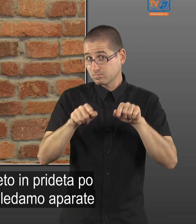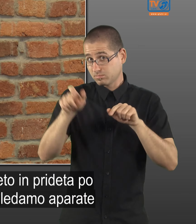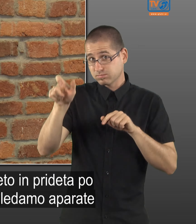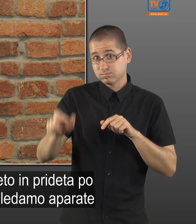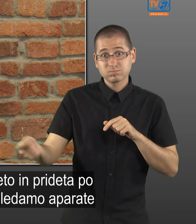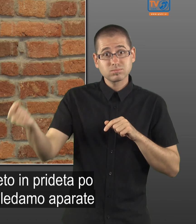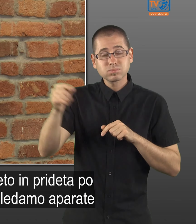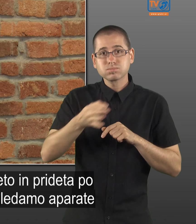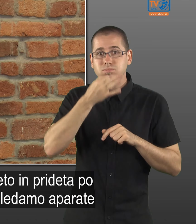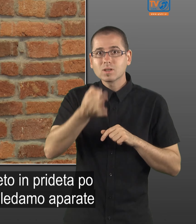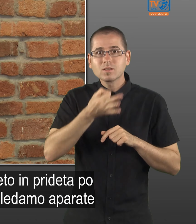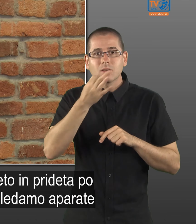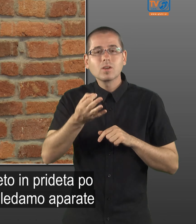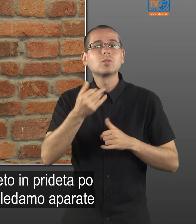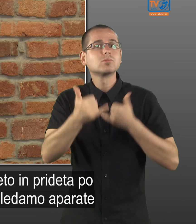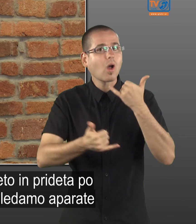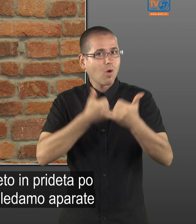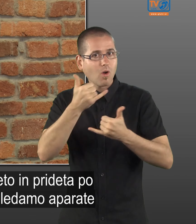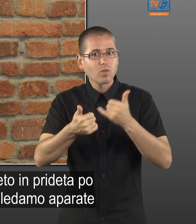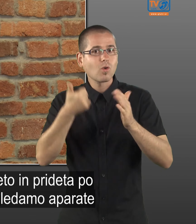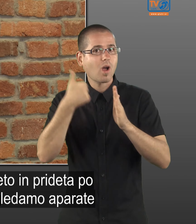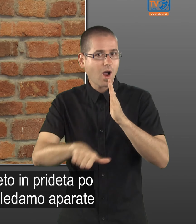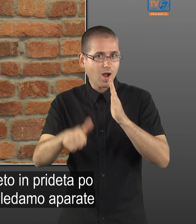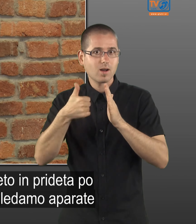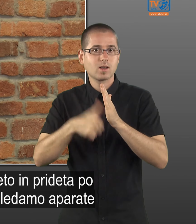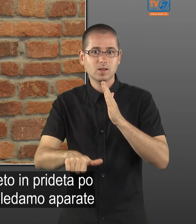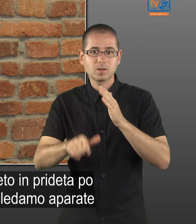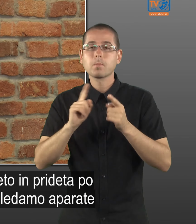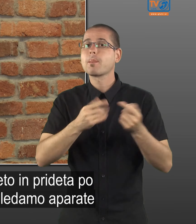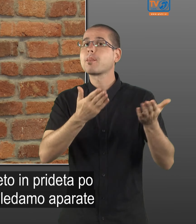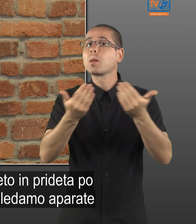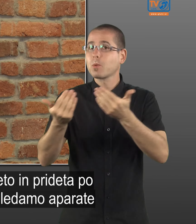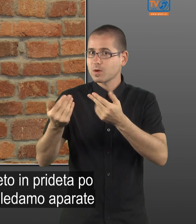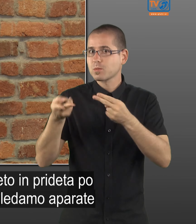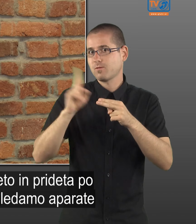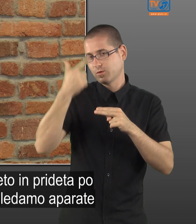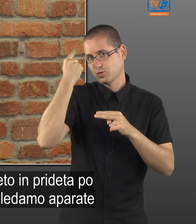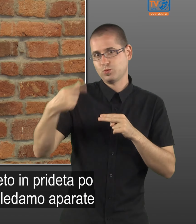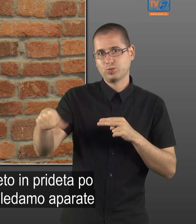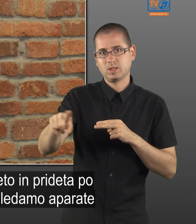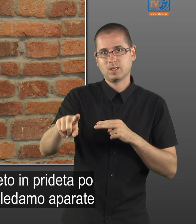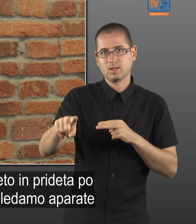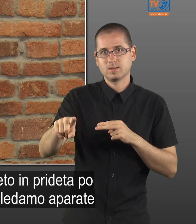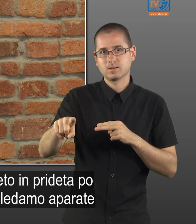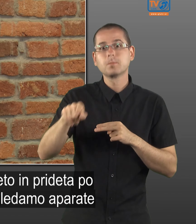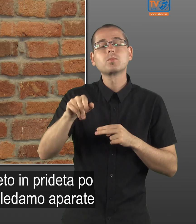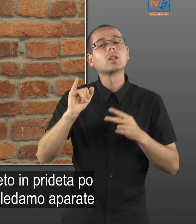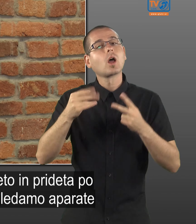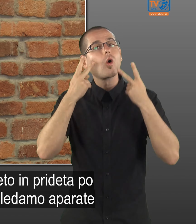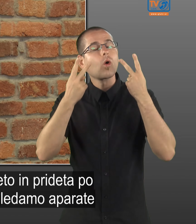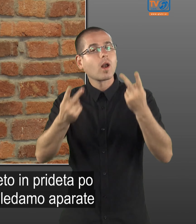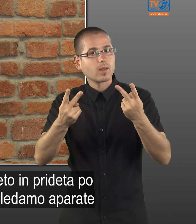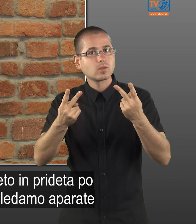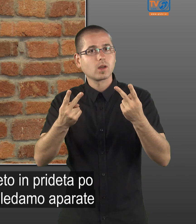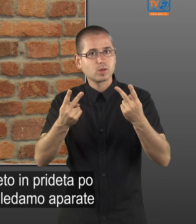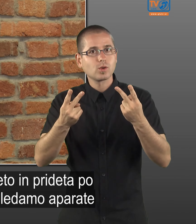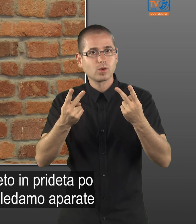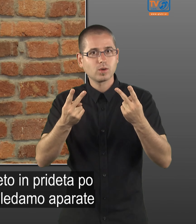pride predavati vsako leto enkrat, to povabimo več ljudi, tako, da se